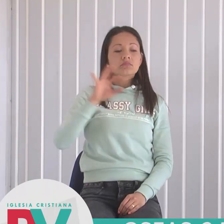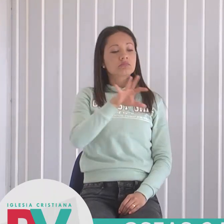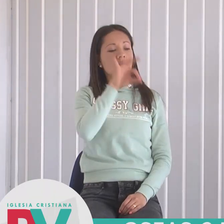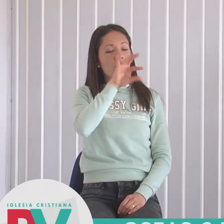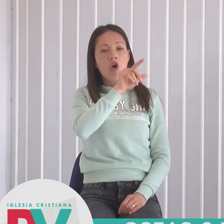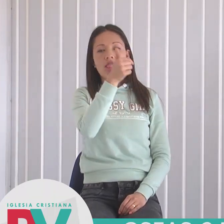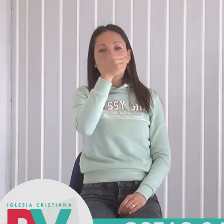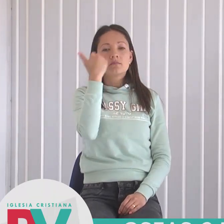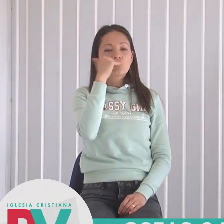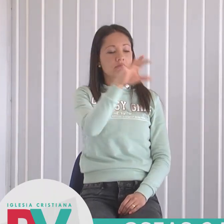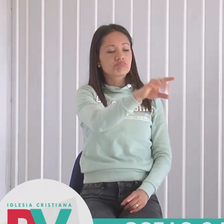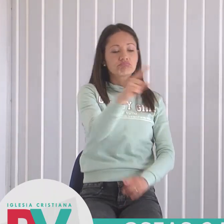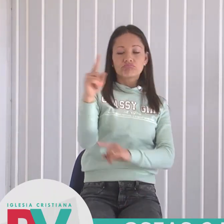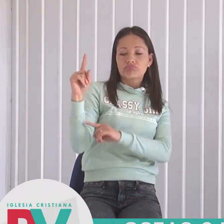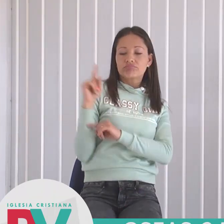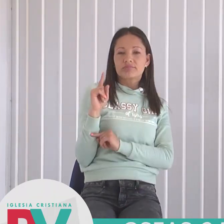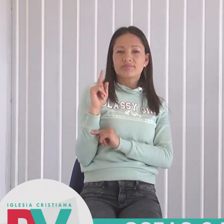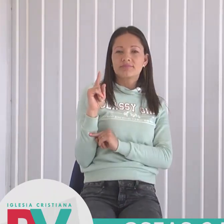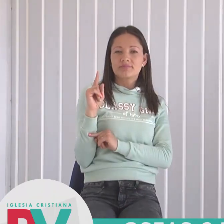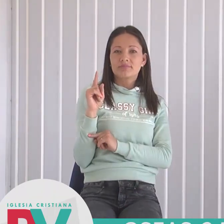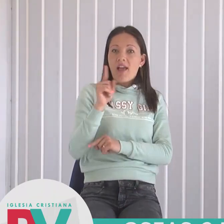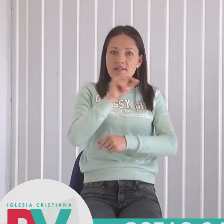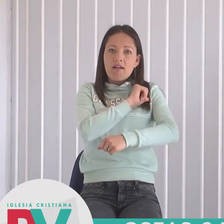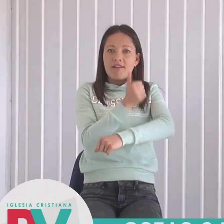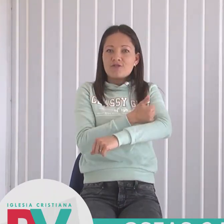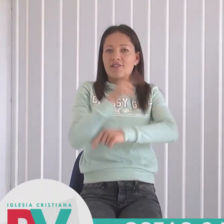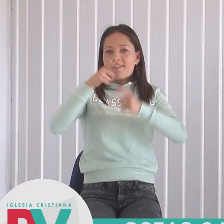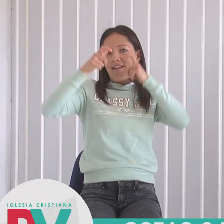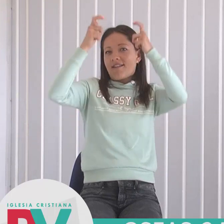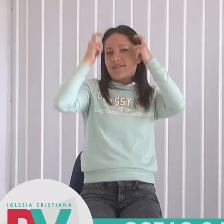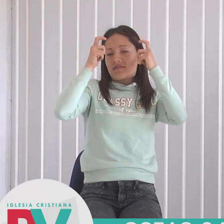otra. Esa autoridad la tiene un rey.